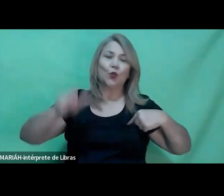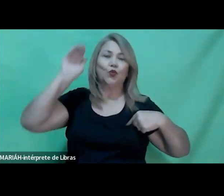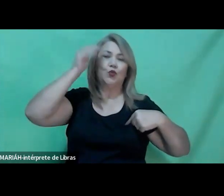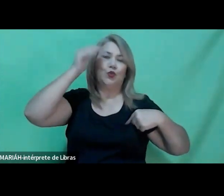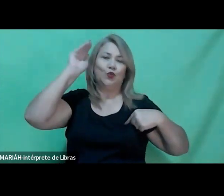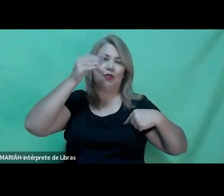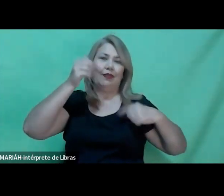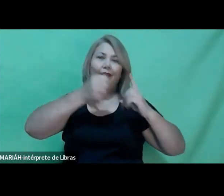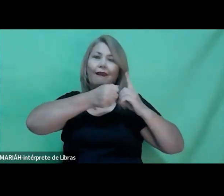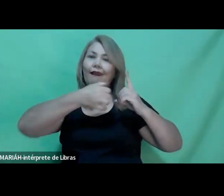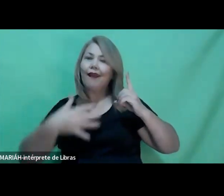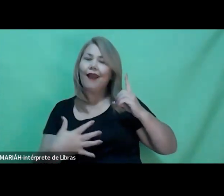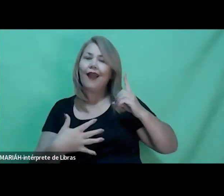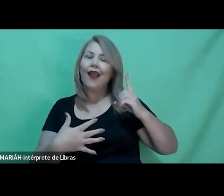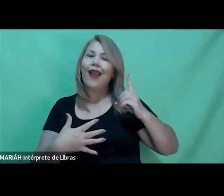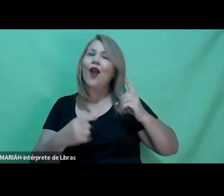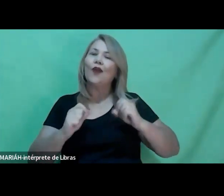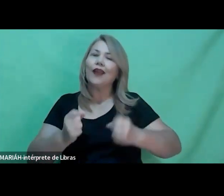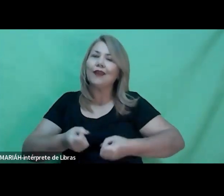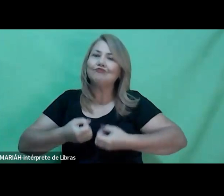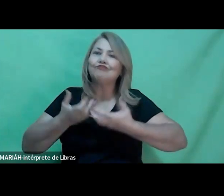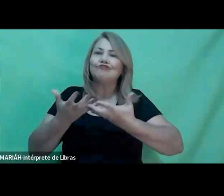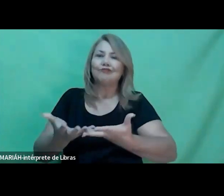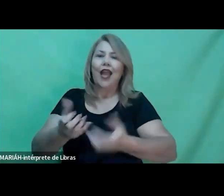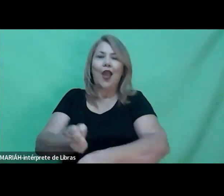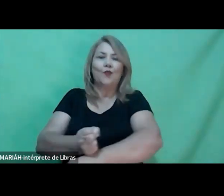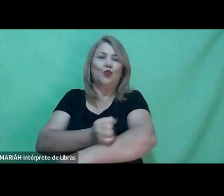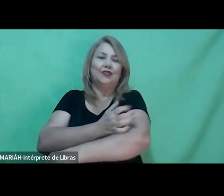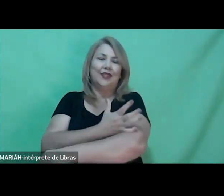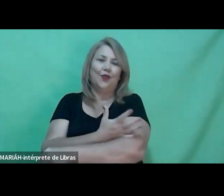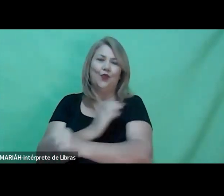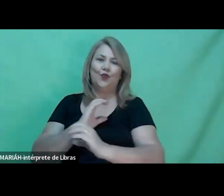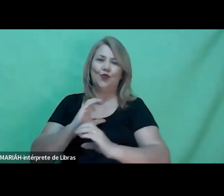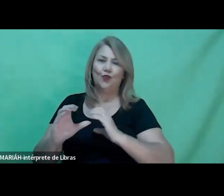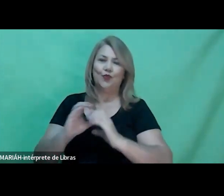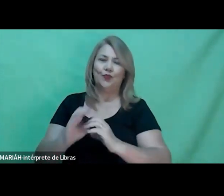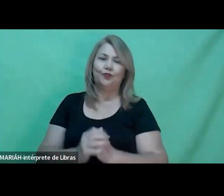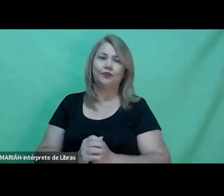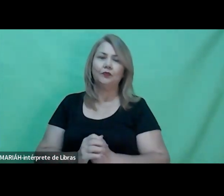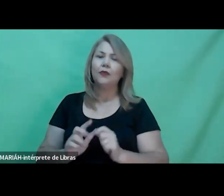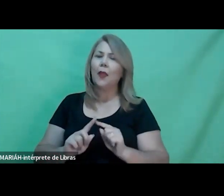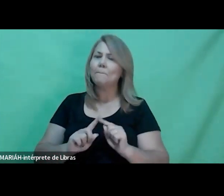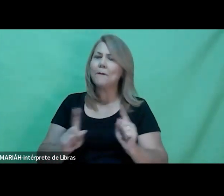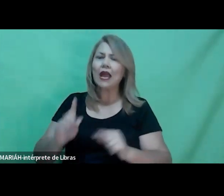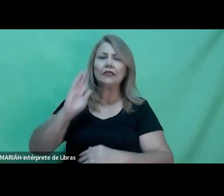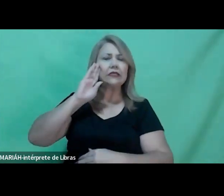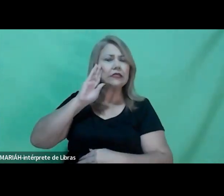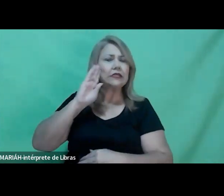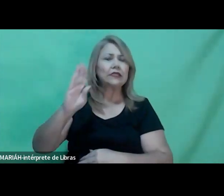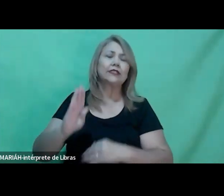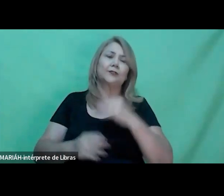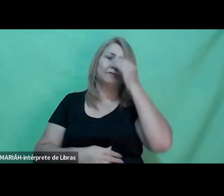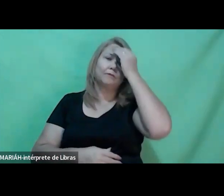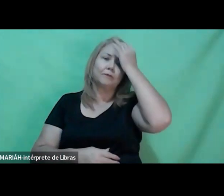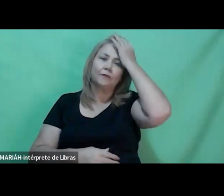es comunicar emociones Pero fundamentalmente y aquí quiero